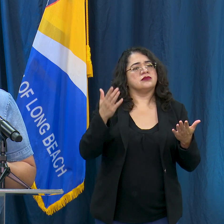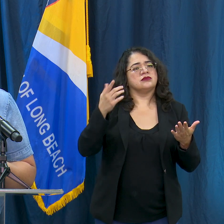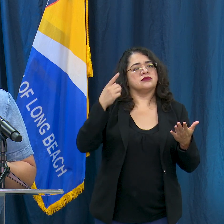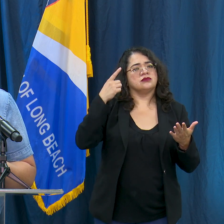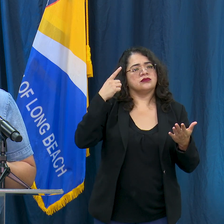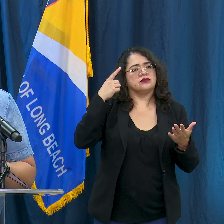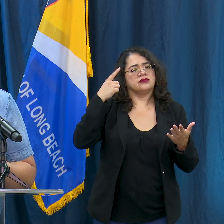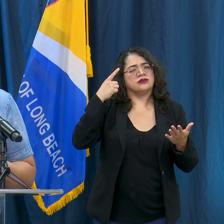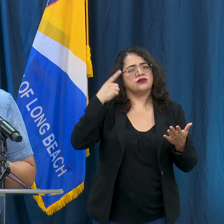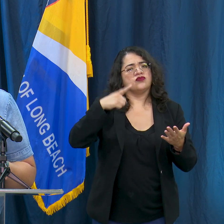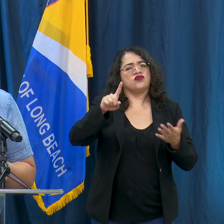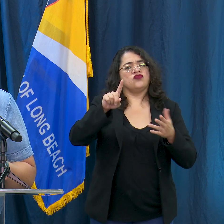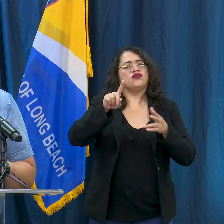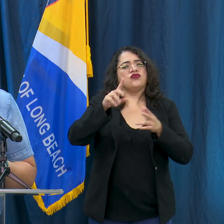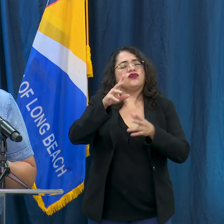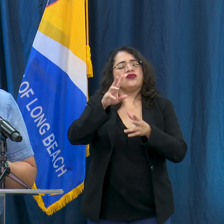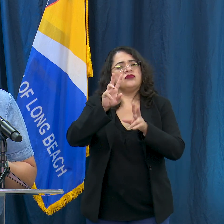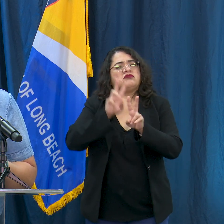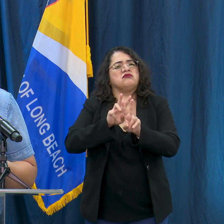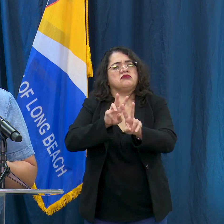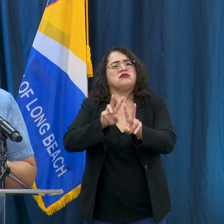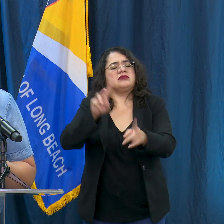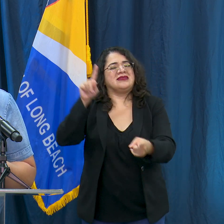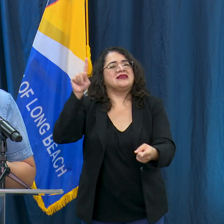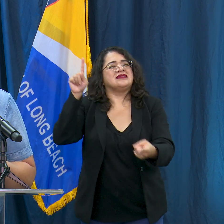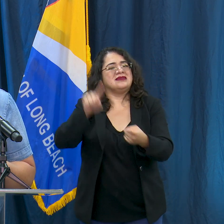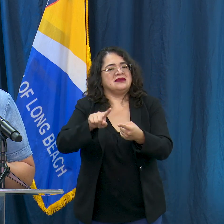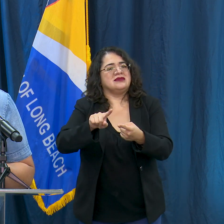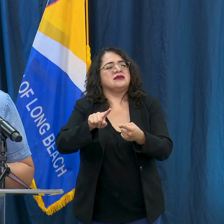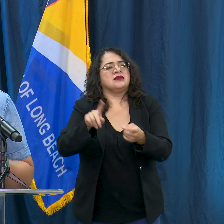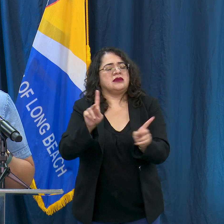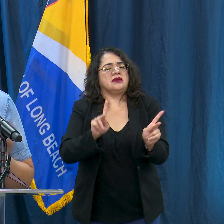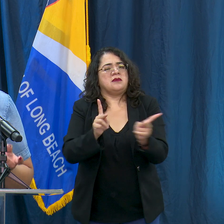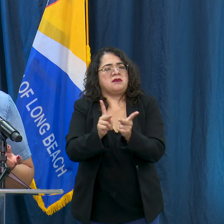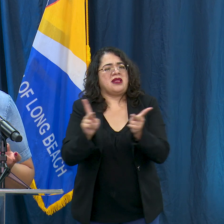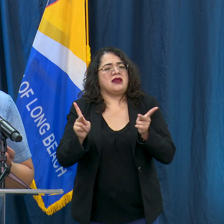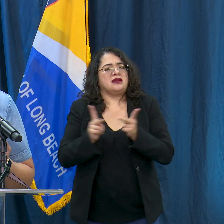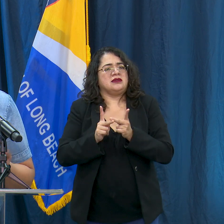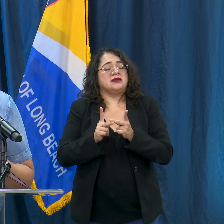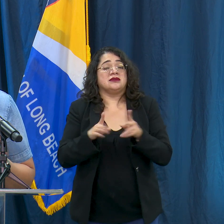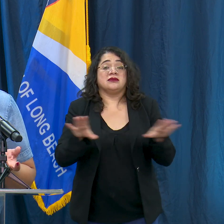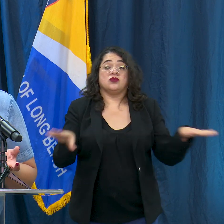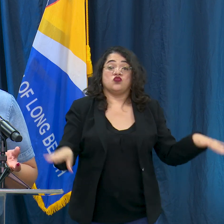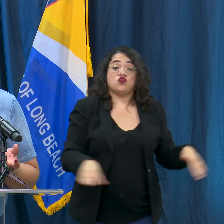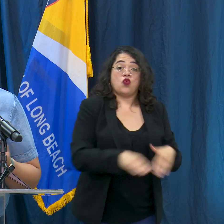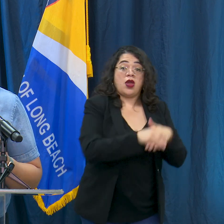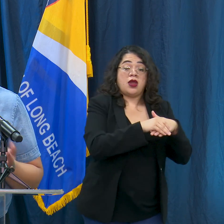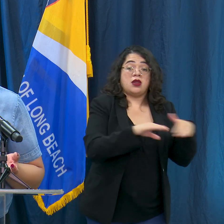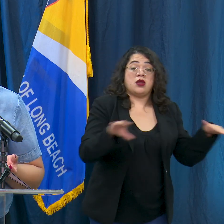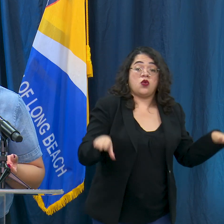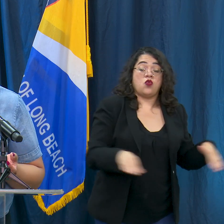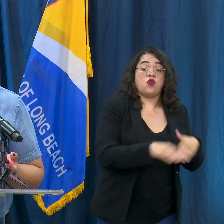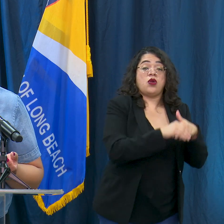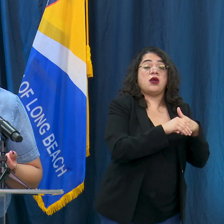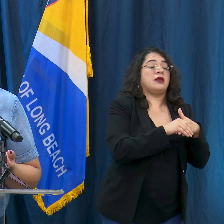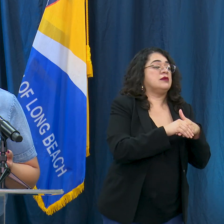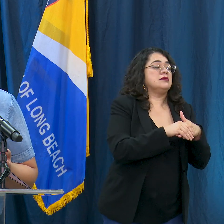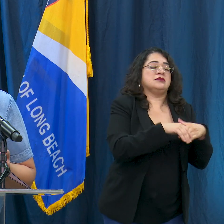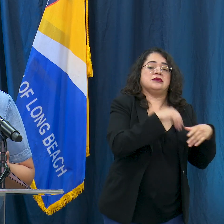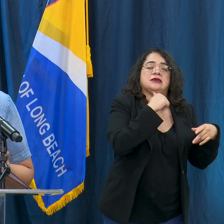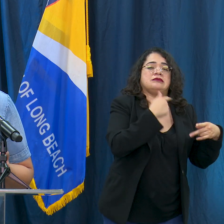que ya están permitidas a capacidad reducida. Sin embargo, las bodas con celebraciones grandes y muchas personas todavía no